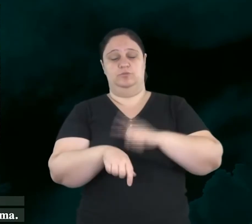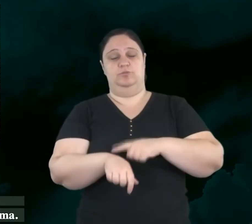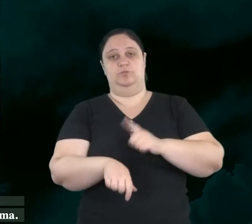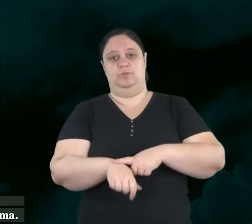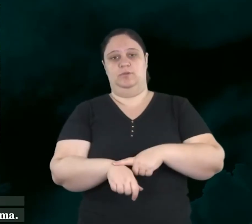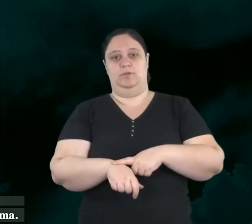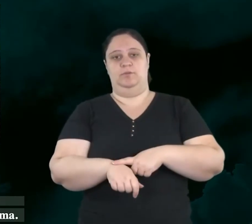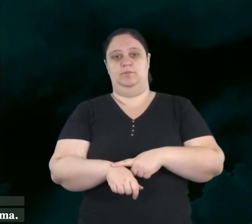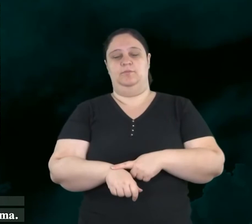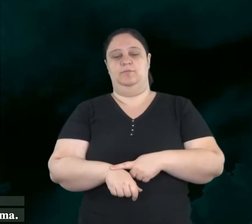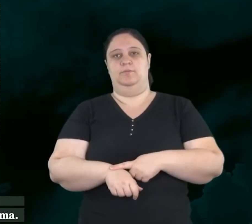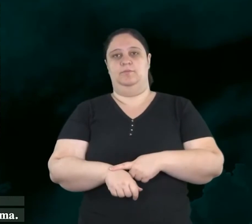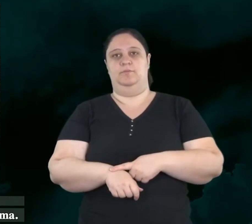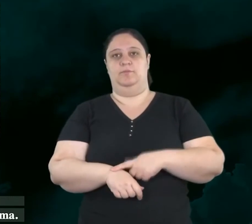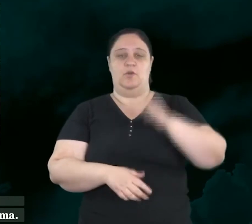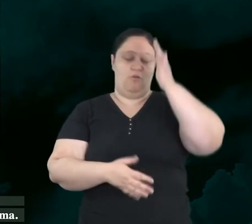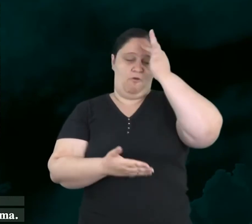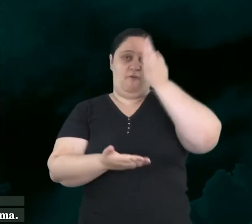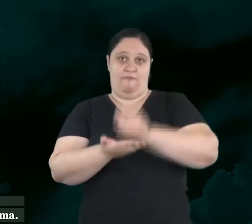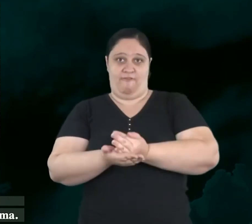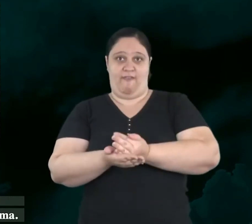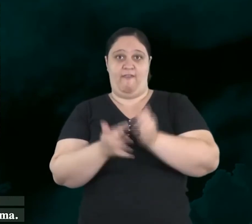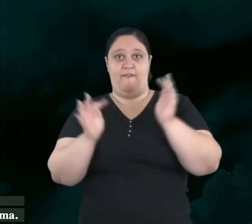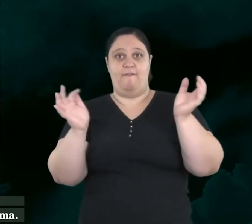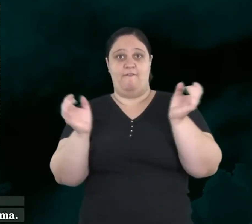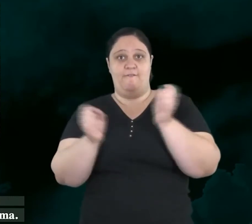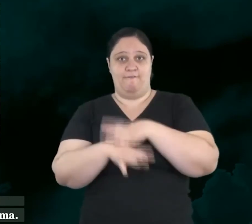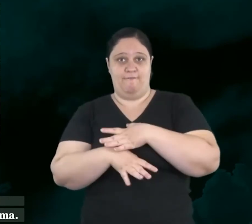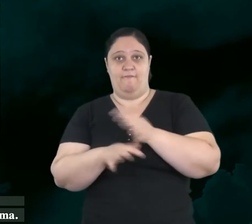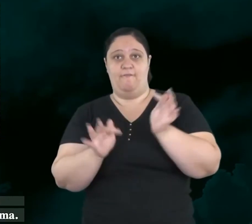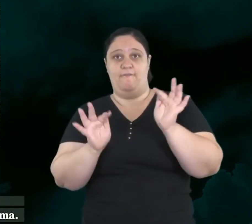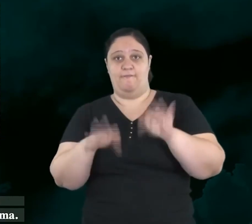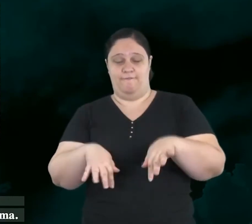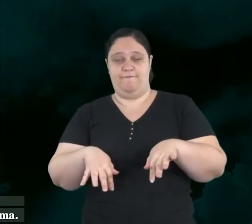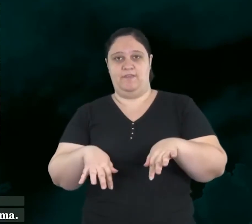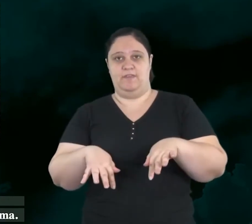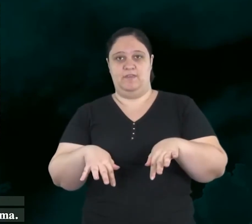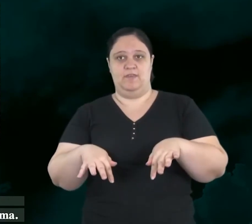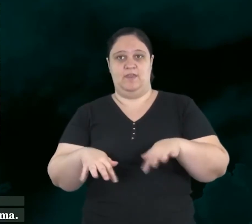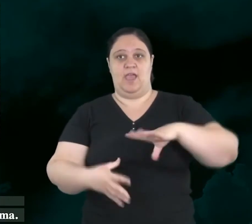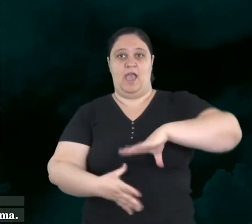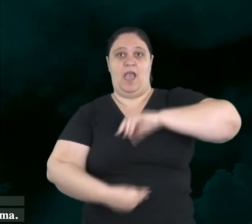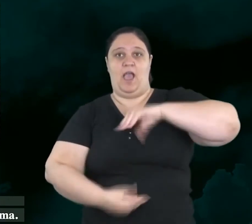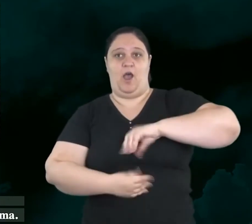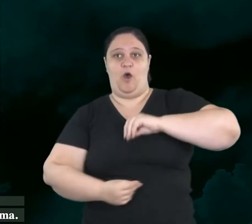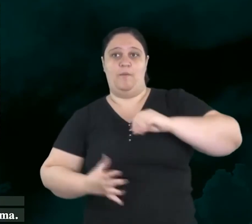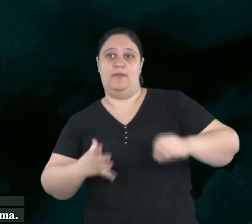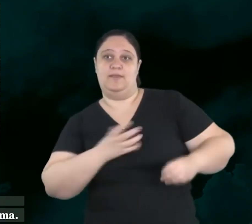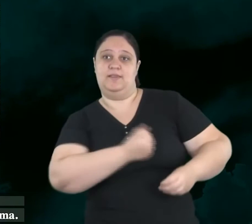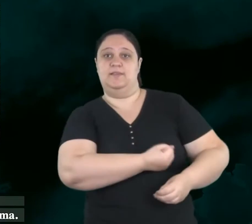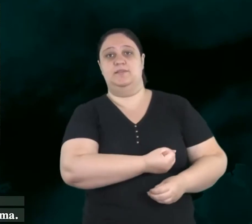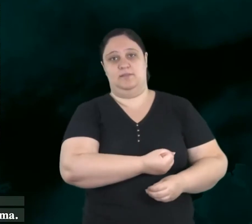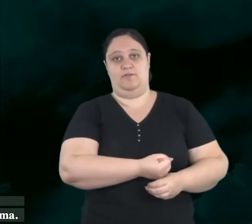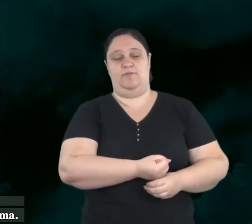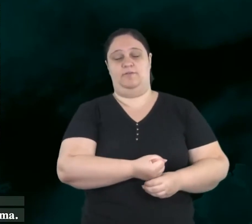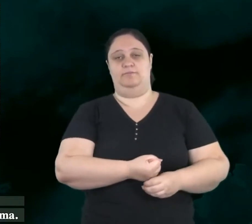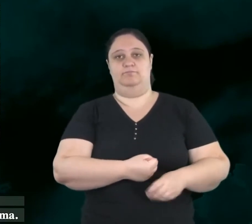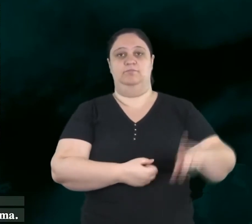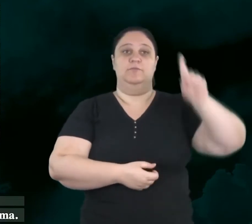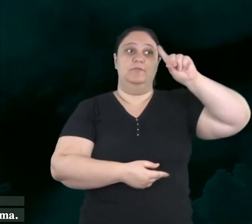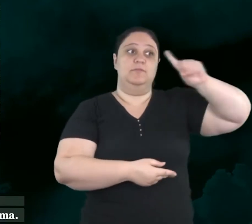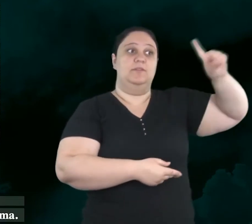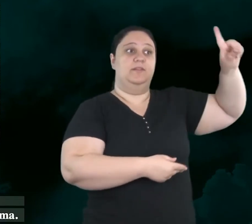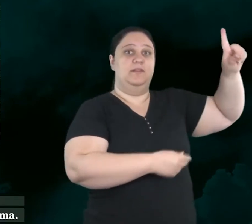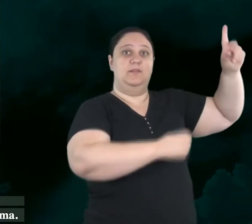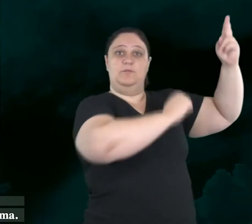fim da vossa fé, a salvação da vossa alma. Deus tomará conta da nossa alma com a sua vida, com a